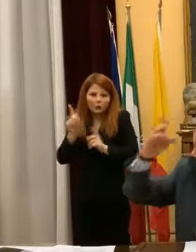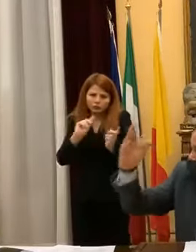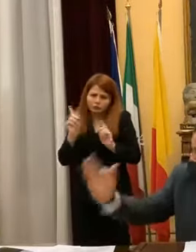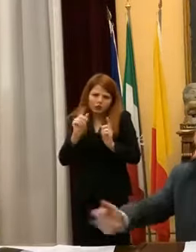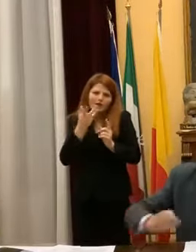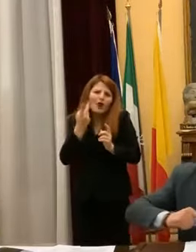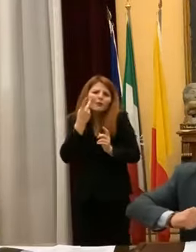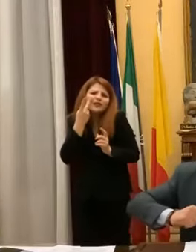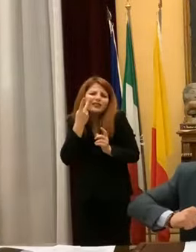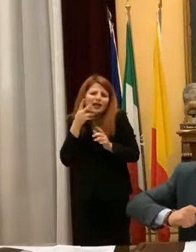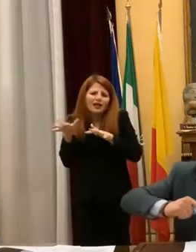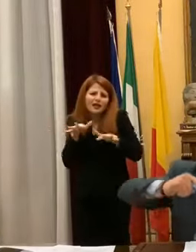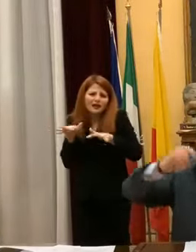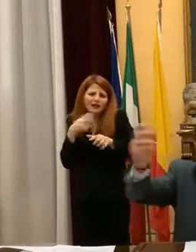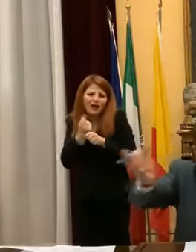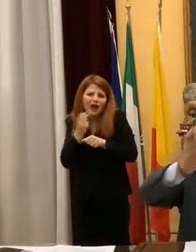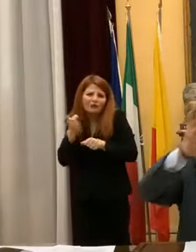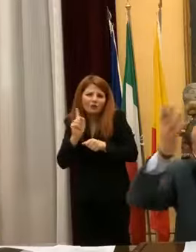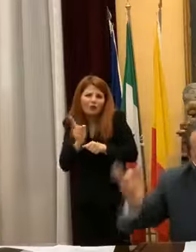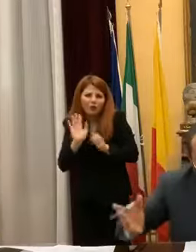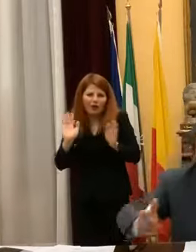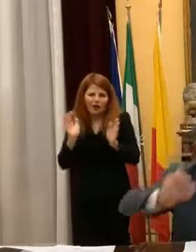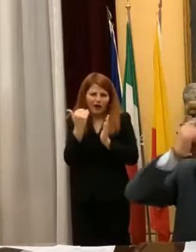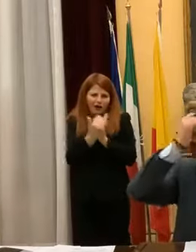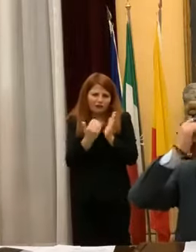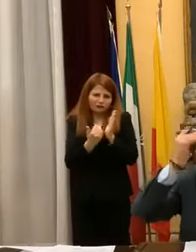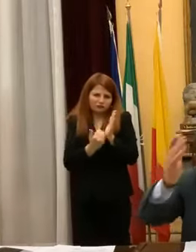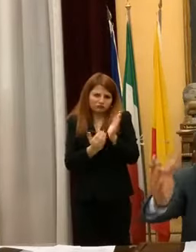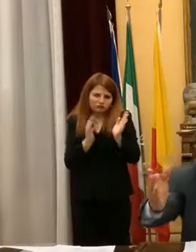stampa, missili, tutto perfetto,